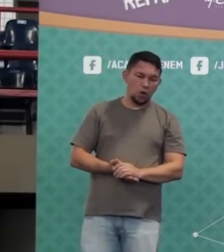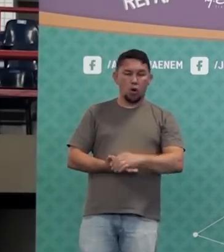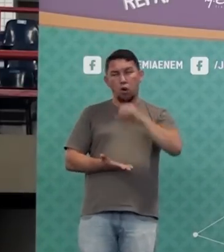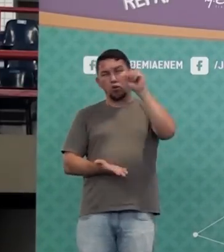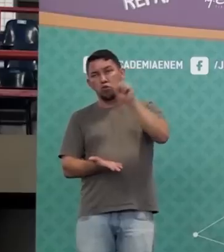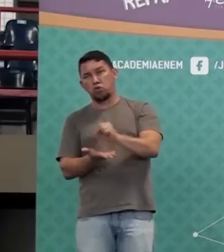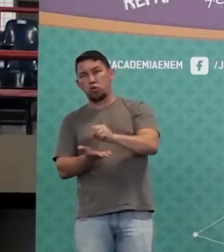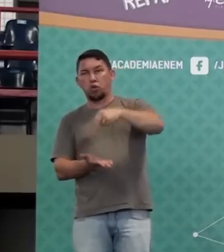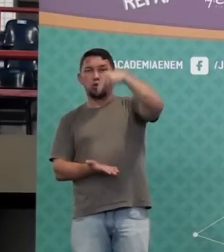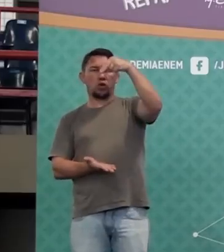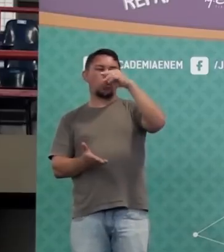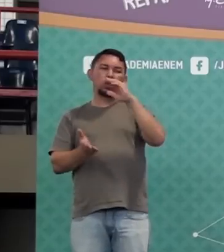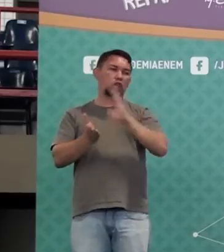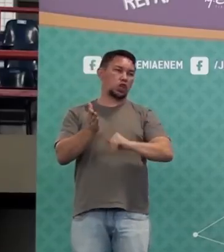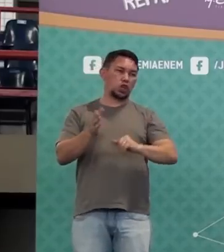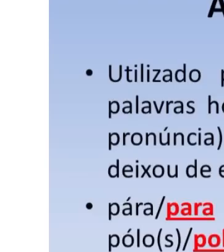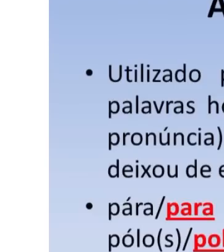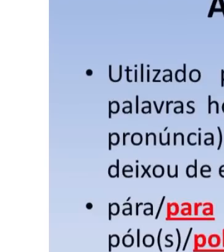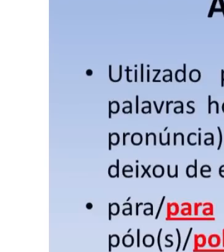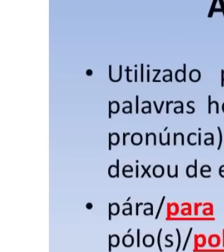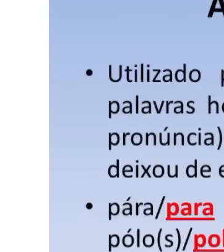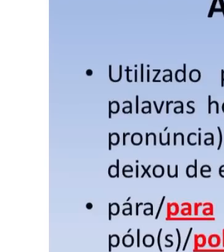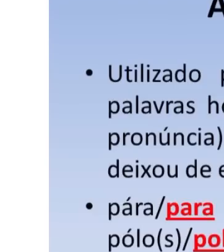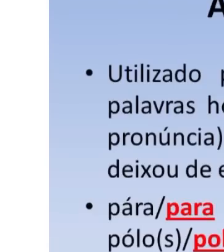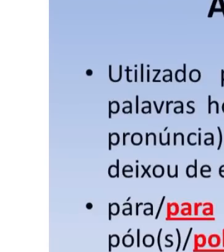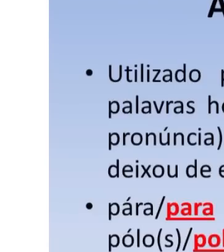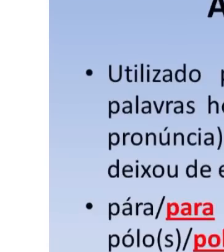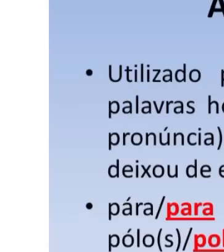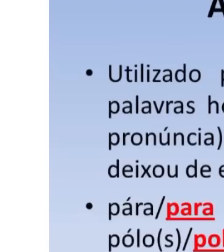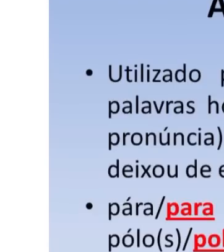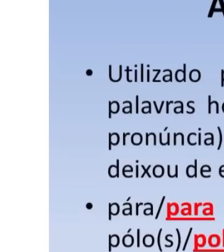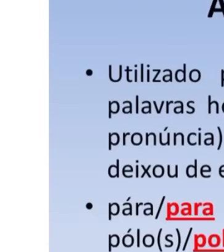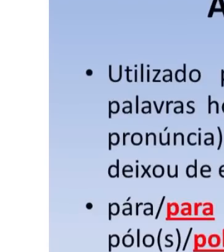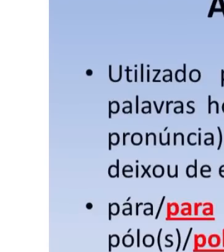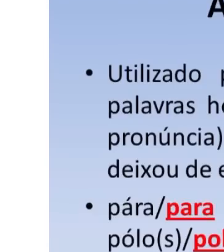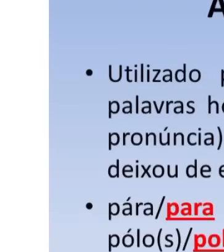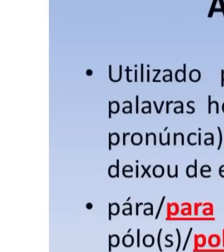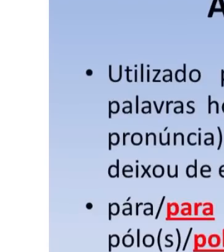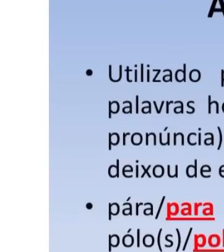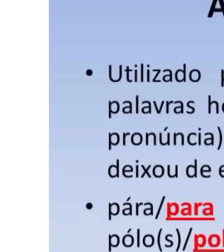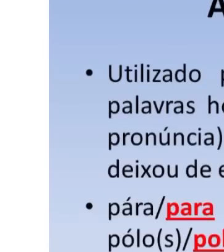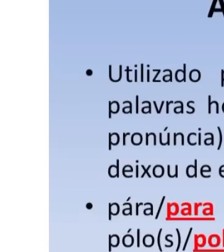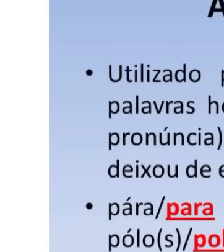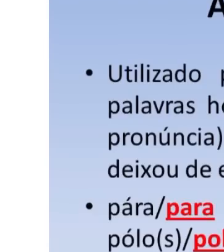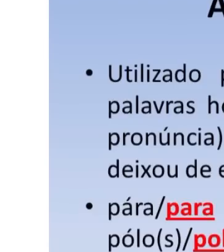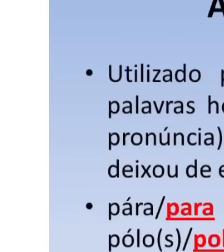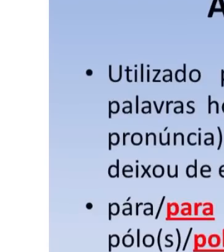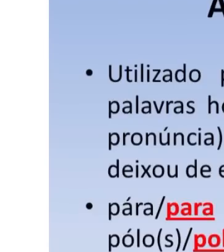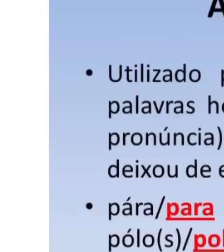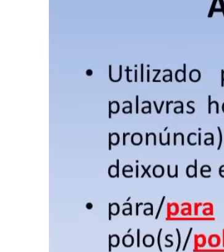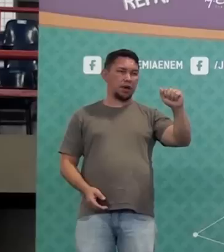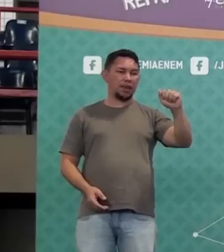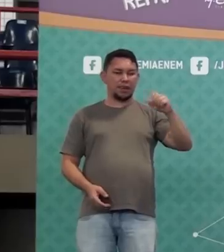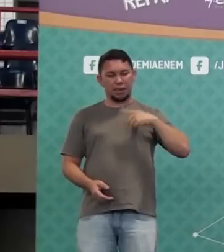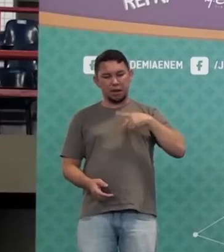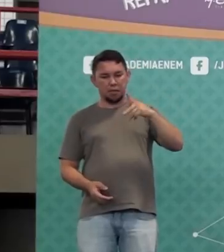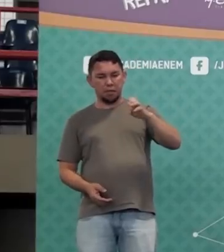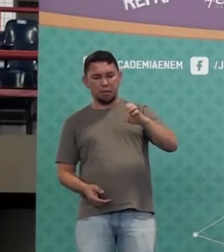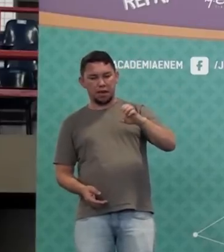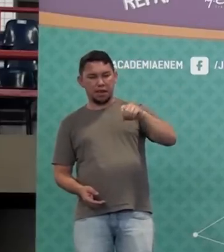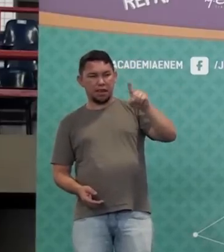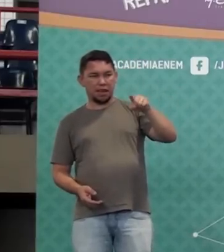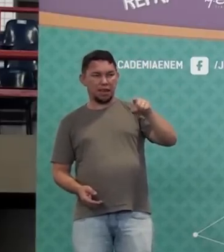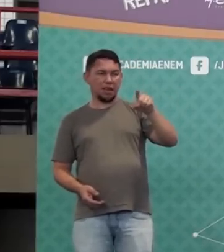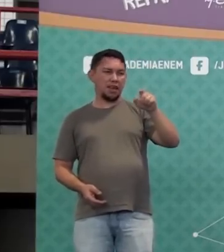norte, não tem mais acento. E pera, a fruta, também não tem mais acento. Tudo agora é